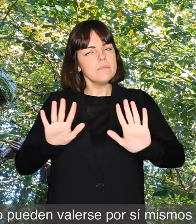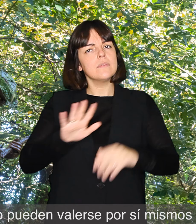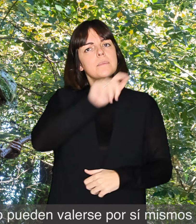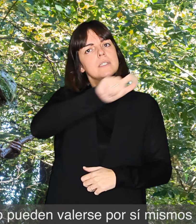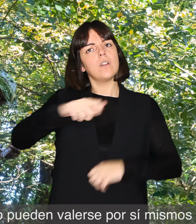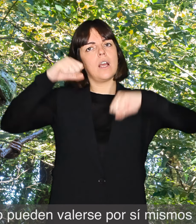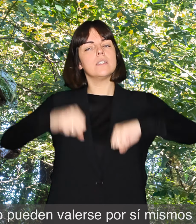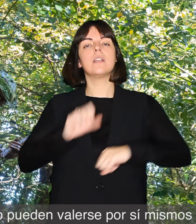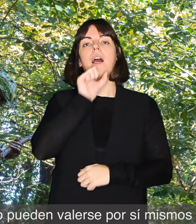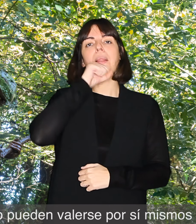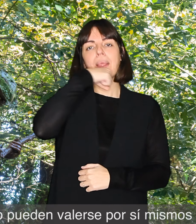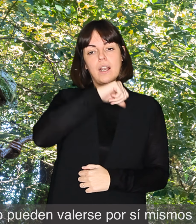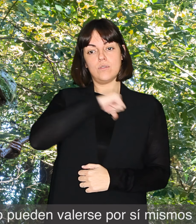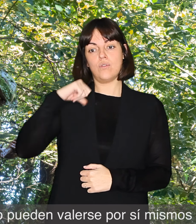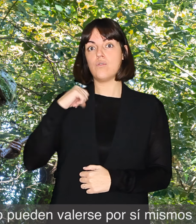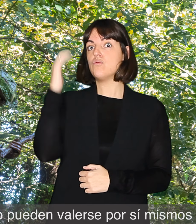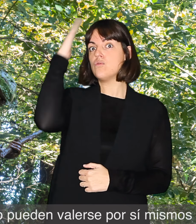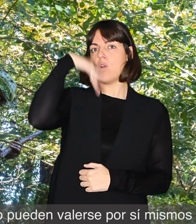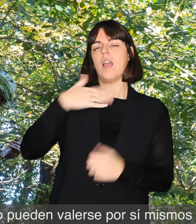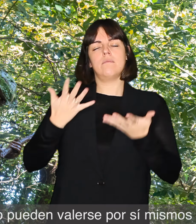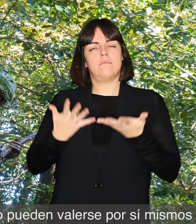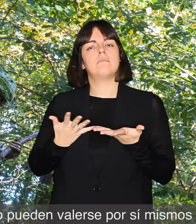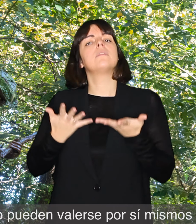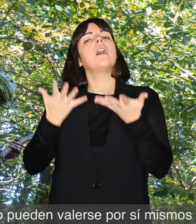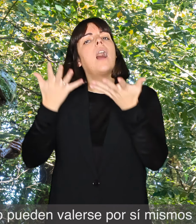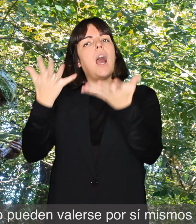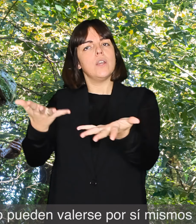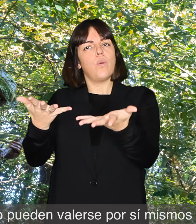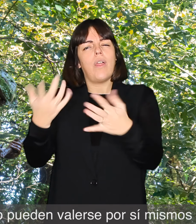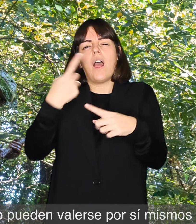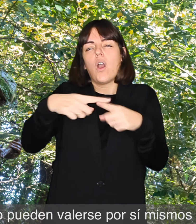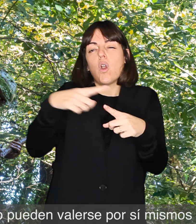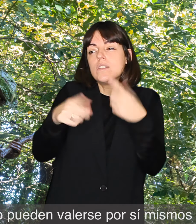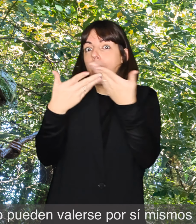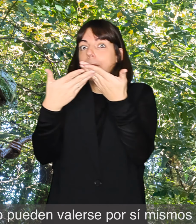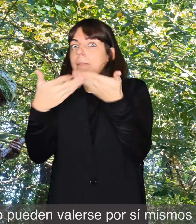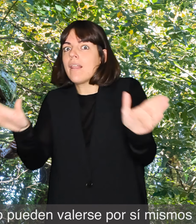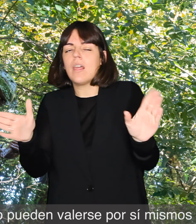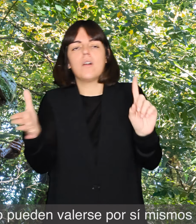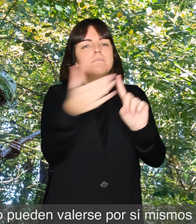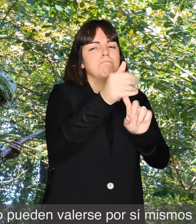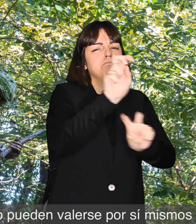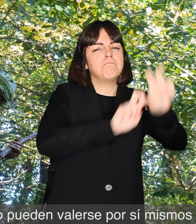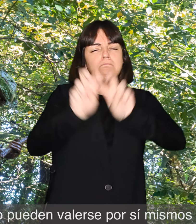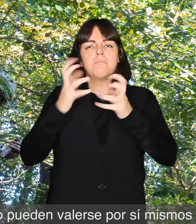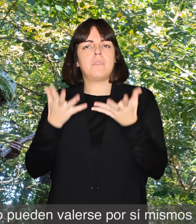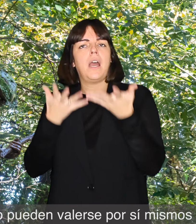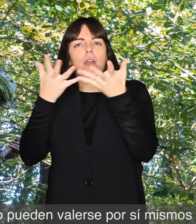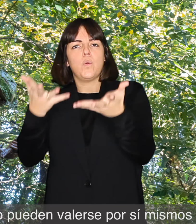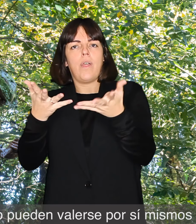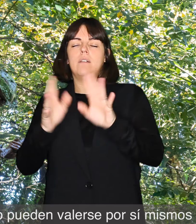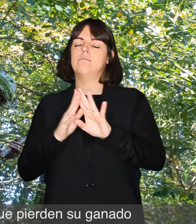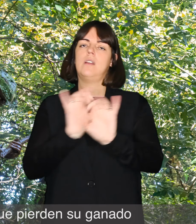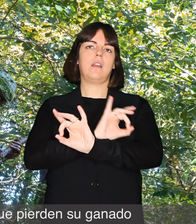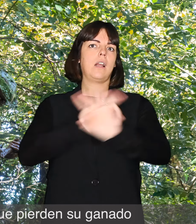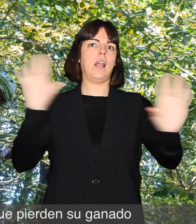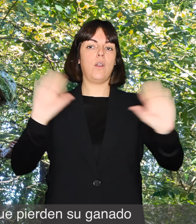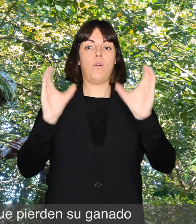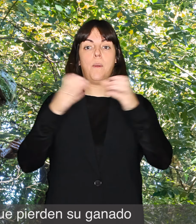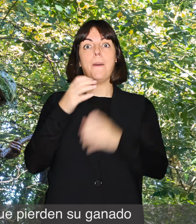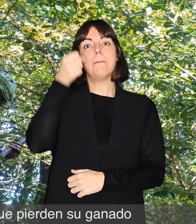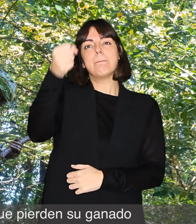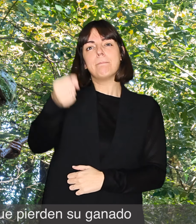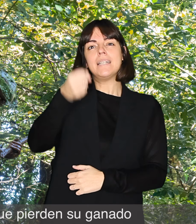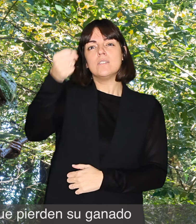los caminos. Pero también ayuda a los ancianos, que no pueden valerse por sí mismos, a encontrar objetos que ha